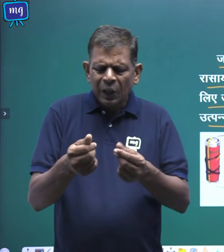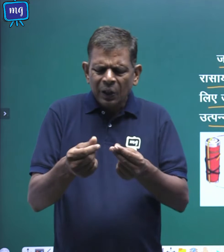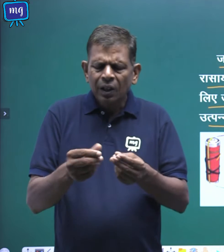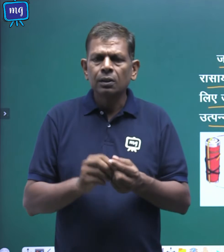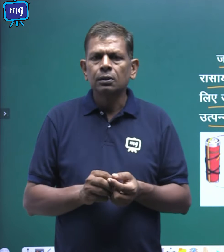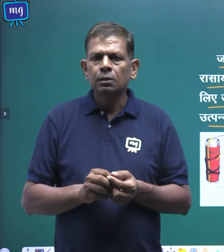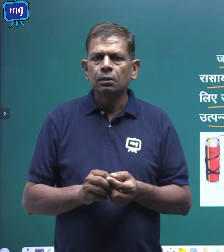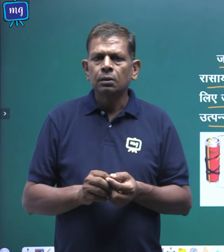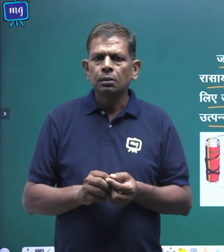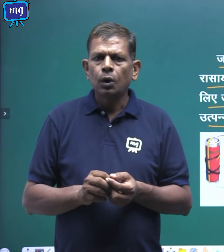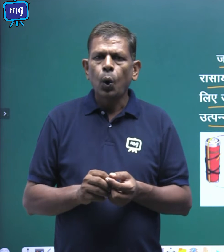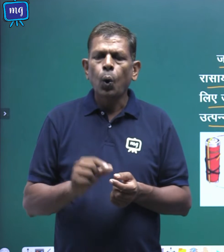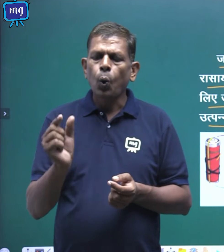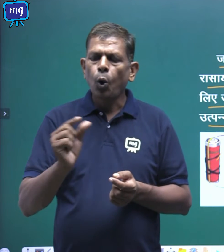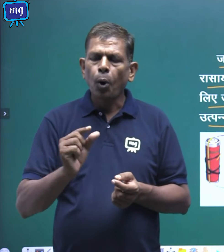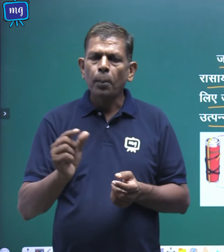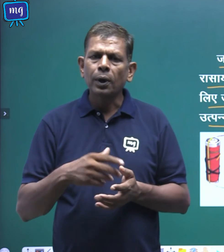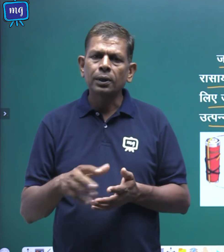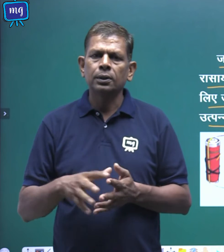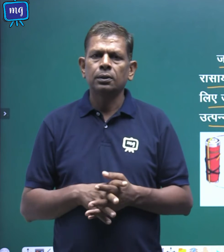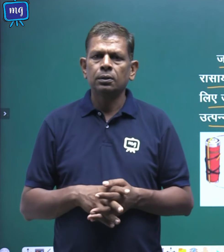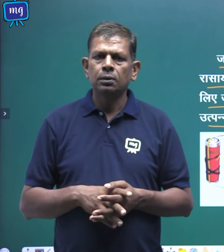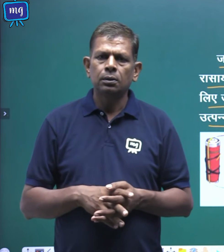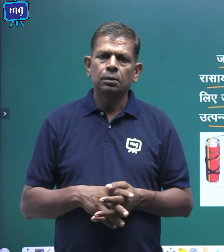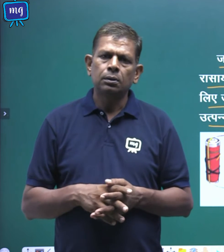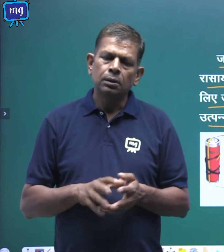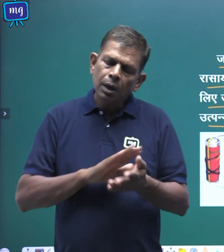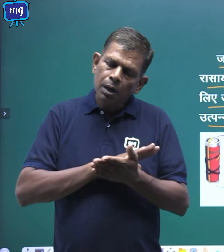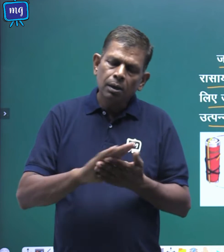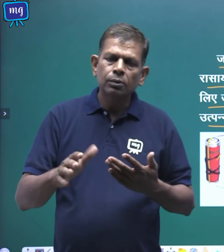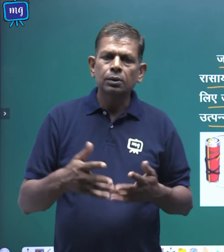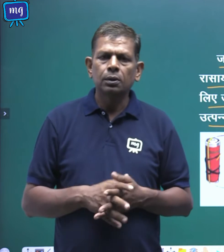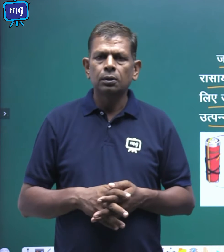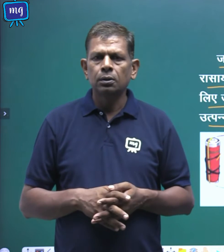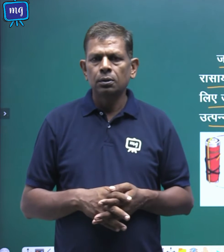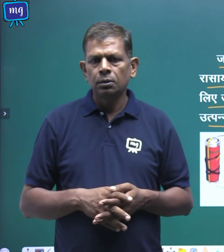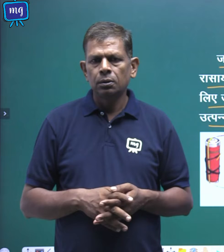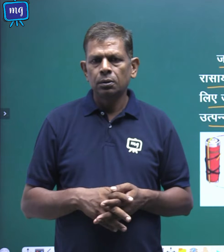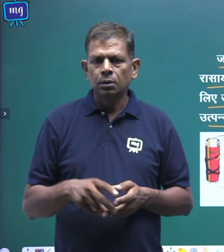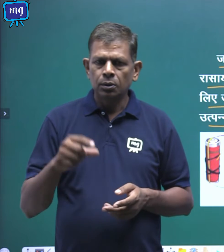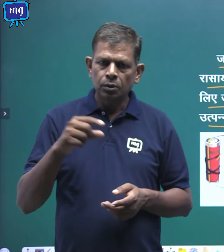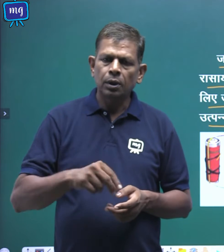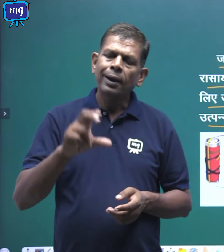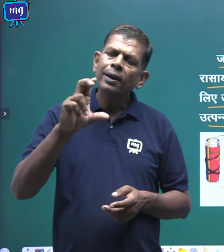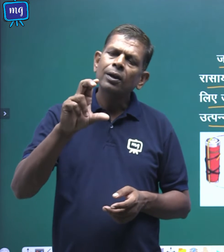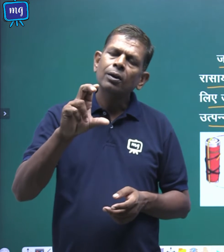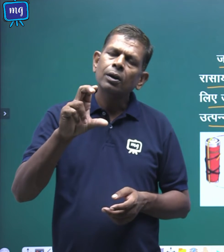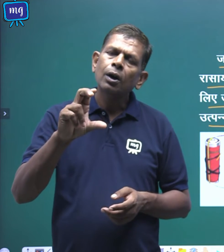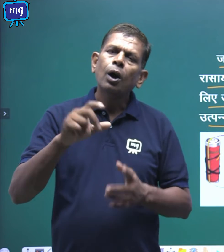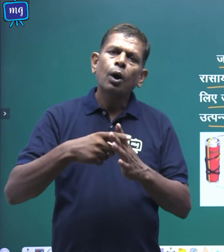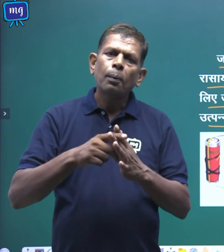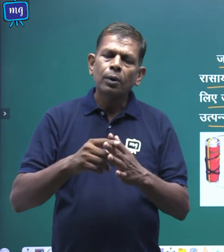पदार्थ उपयोग कर लिए जाते हैं, समाप्त हो जाते हैं, तो ये विद्युत उत्पन्न